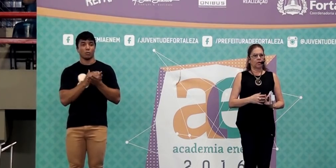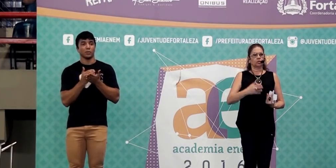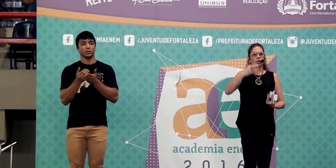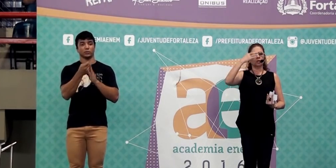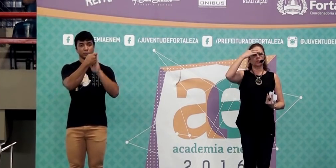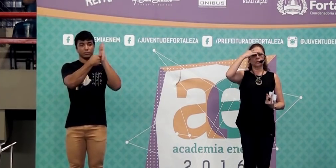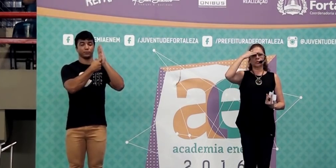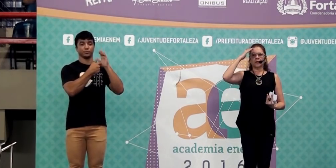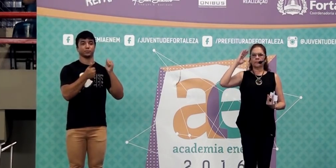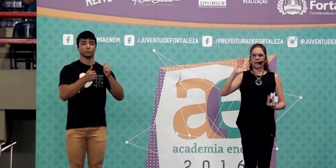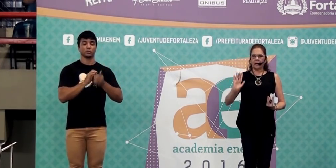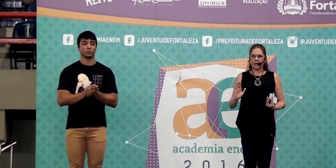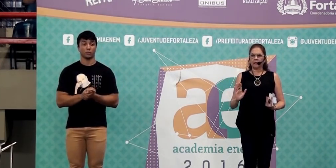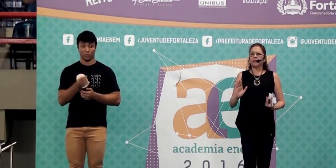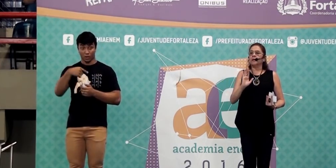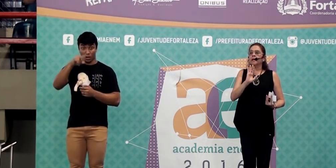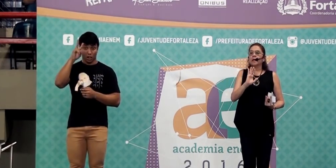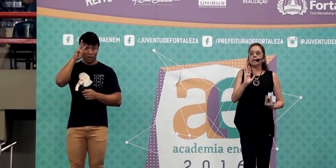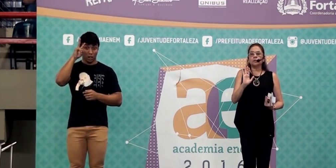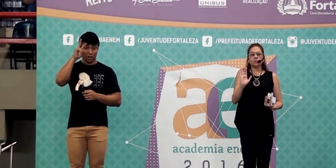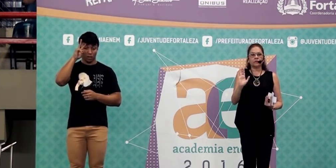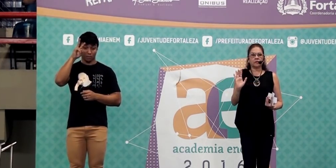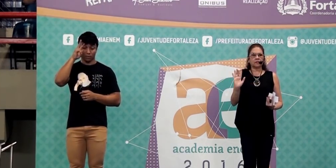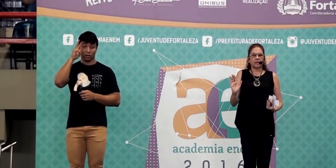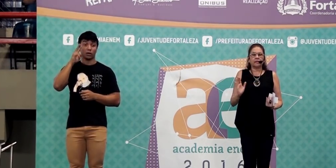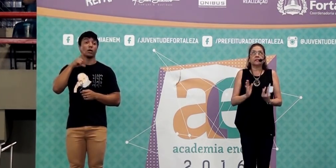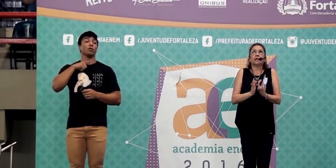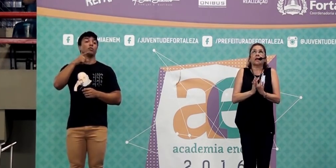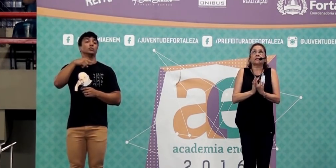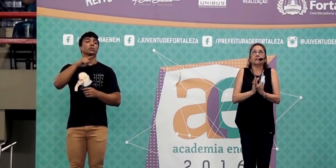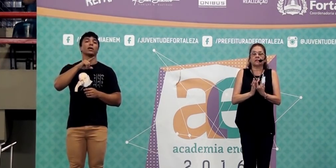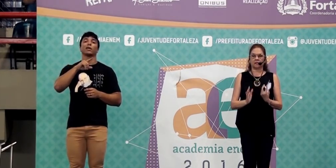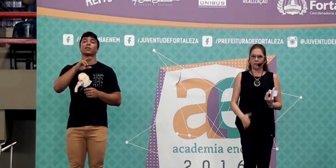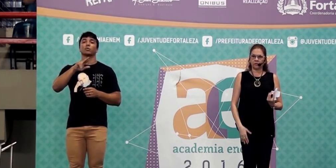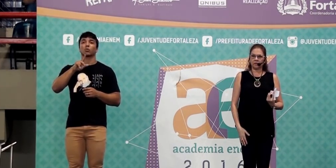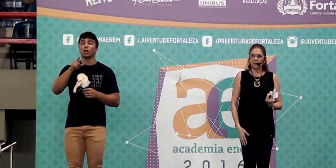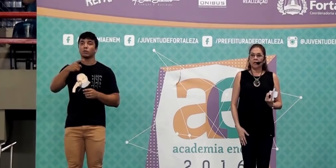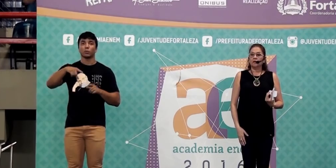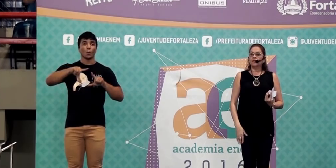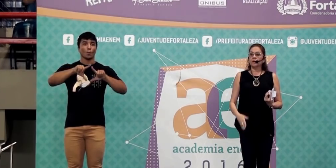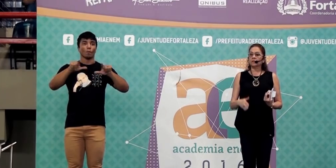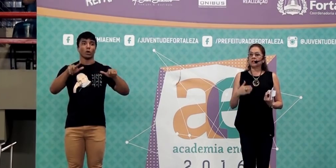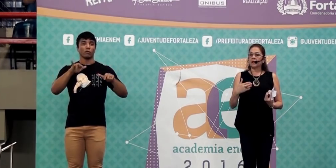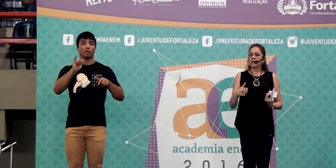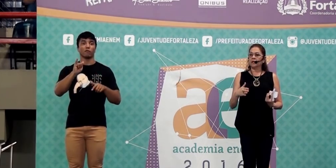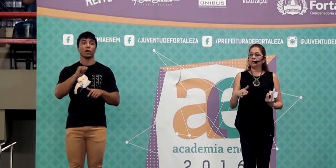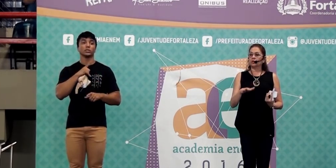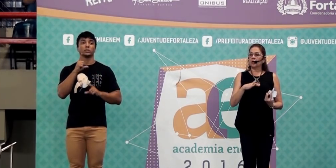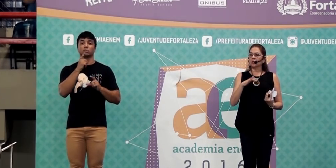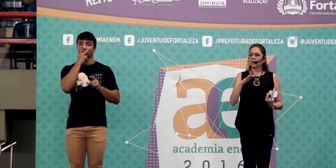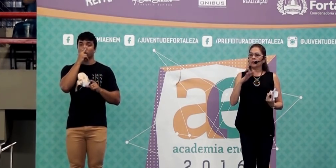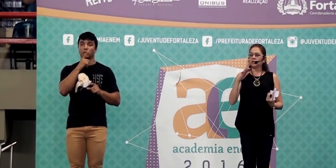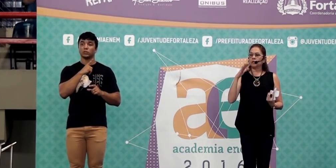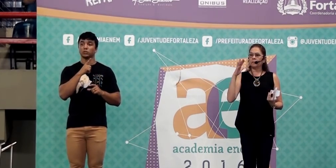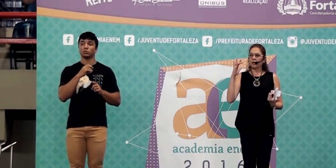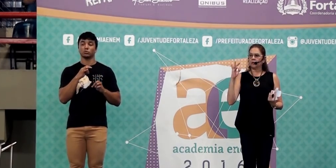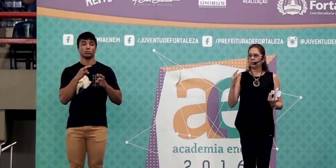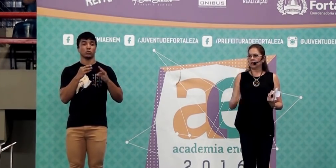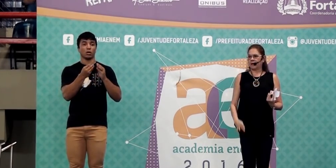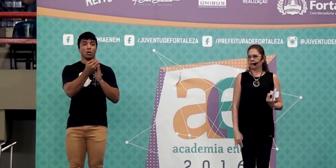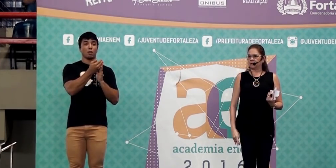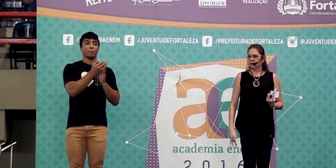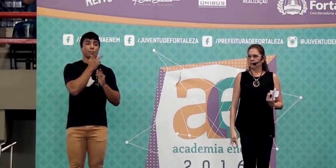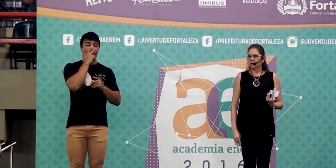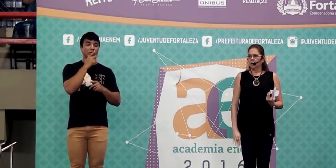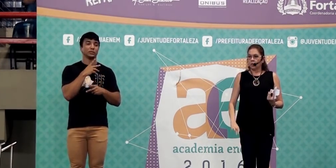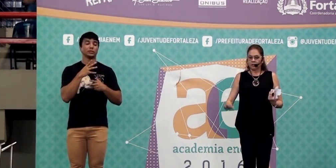redação. Todo mundo lembrar que nenhum de vocês, graças a Deus, vão sair totalmente em branco